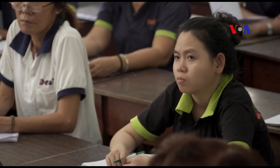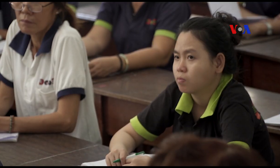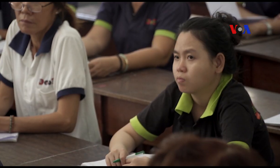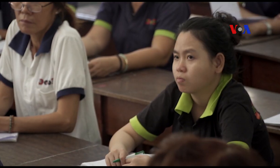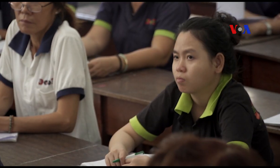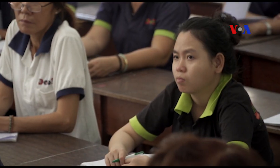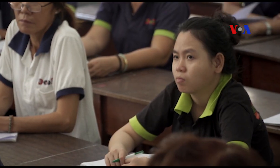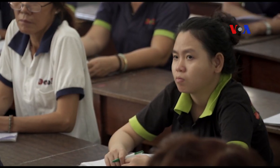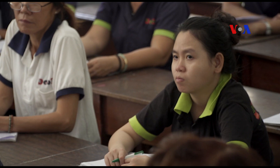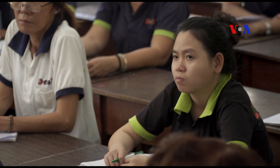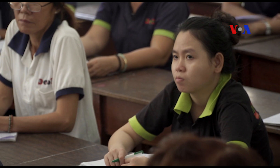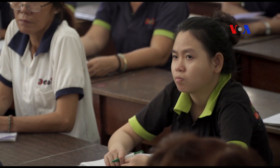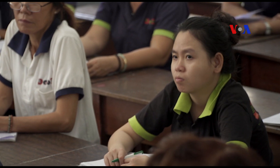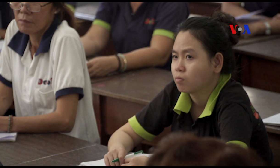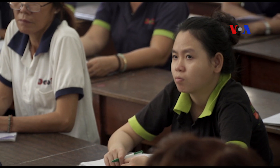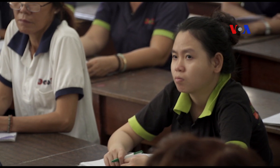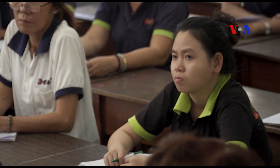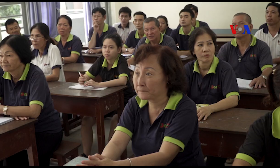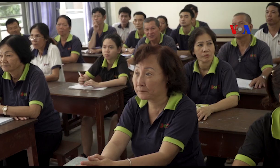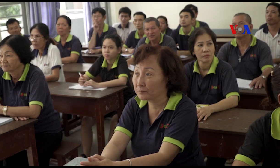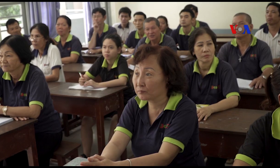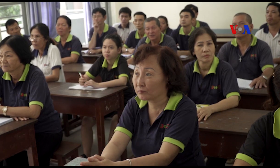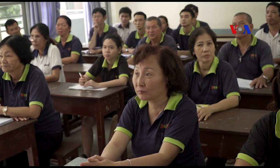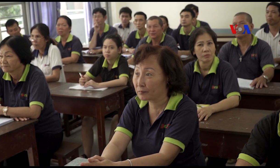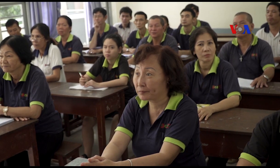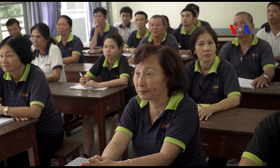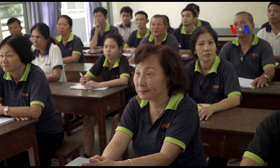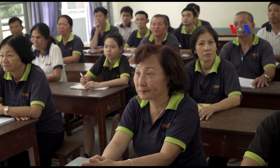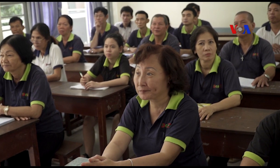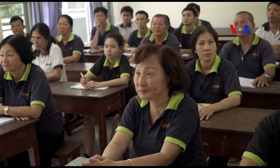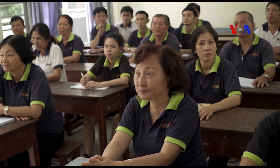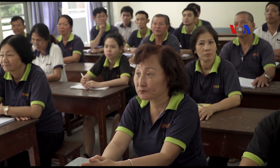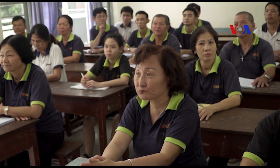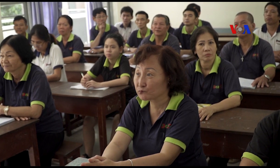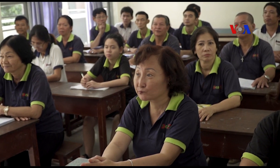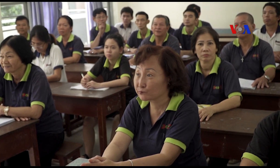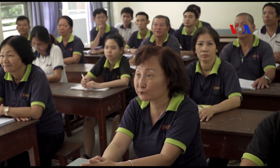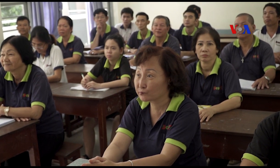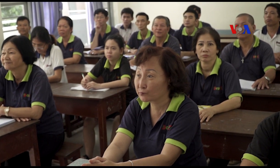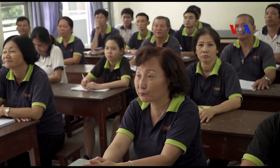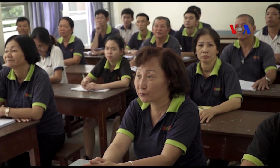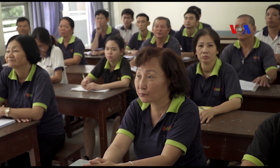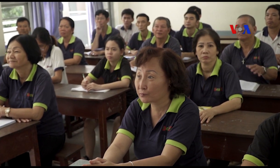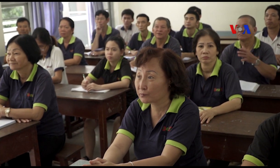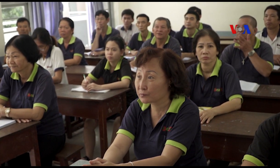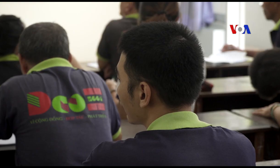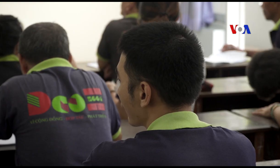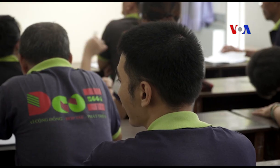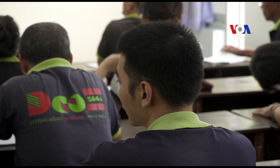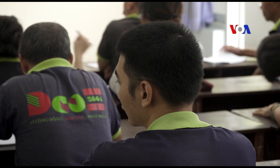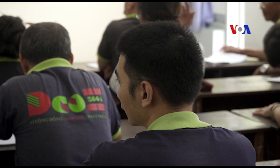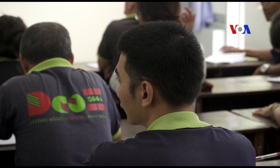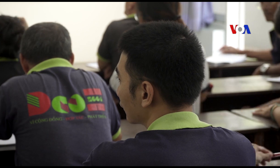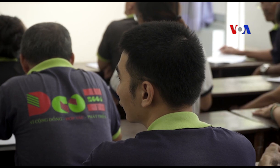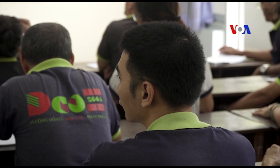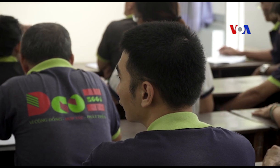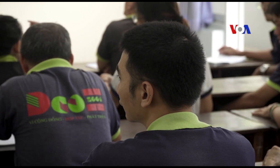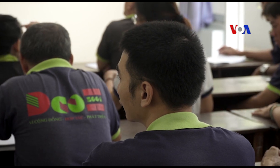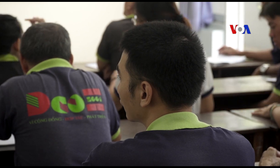này, chúng tôi nói đặc biệt bởi vì khi đến đây, ta chỉ tìm thấy sự im lặng, không tiếng nói, không lời giảng bài hay phát biểu,